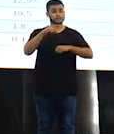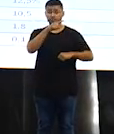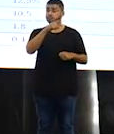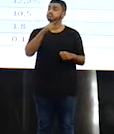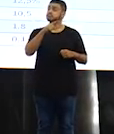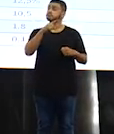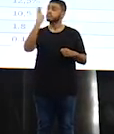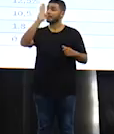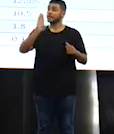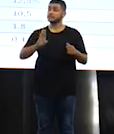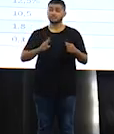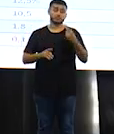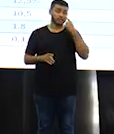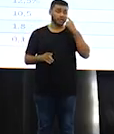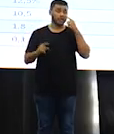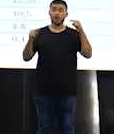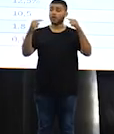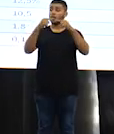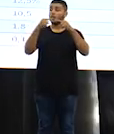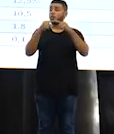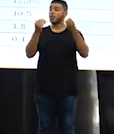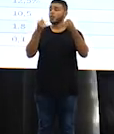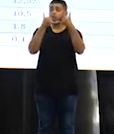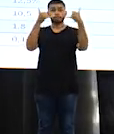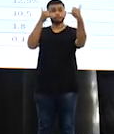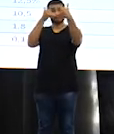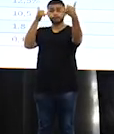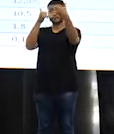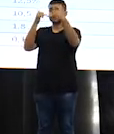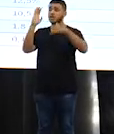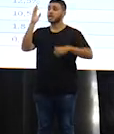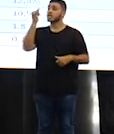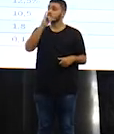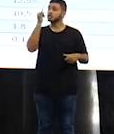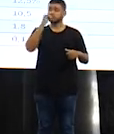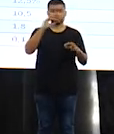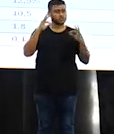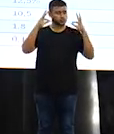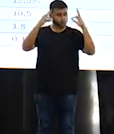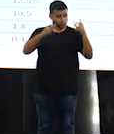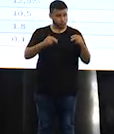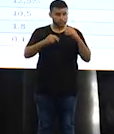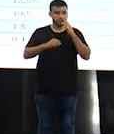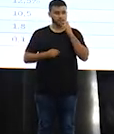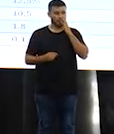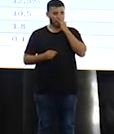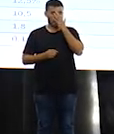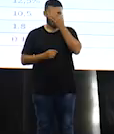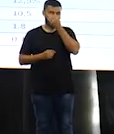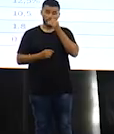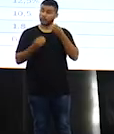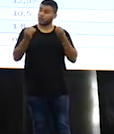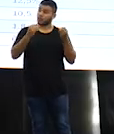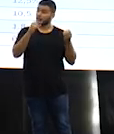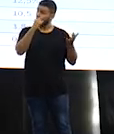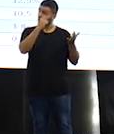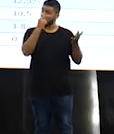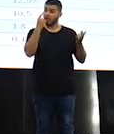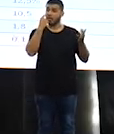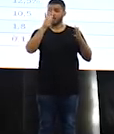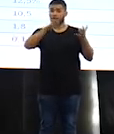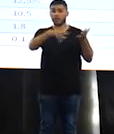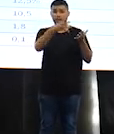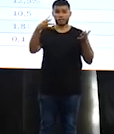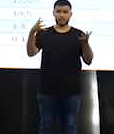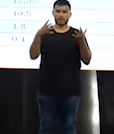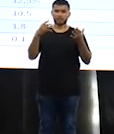Esse quadro, ele está falando sobre distribuição de energia em geral. Tá? Eu não estou falando nesse quadro em